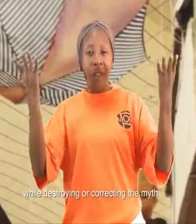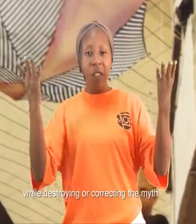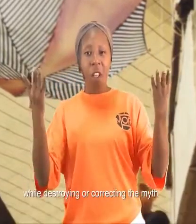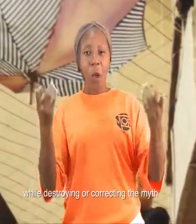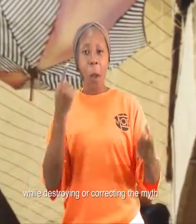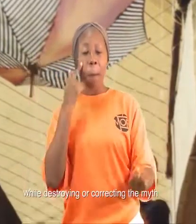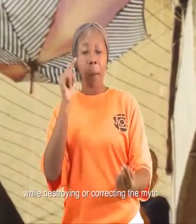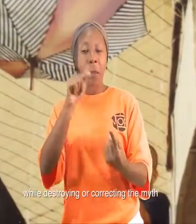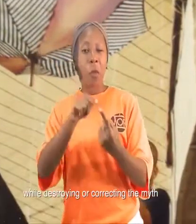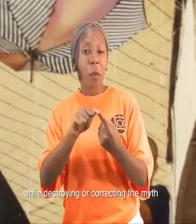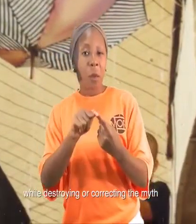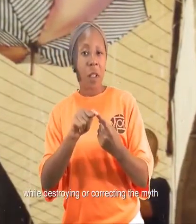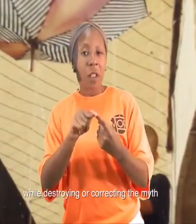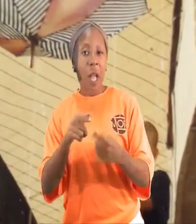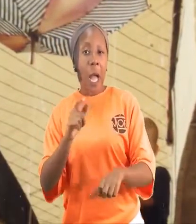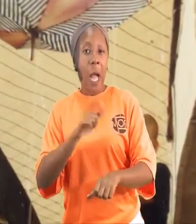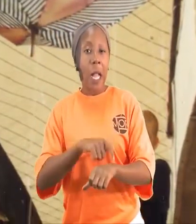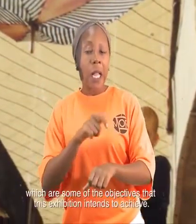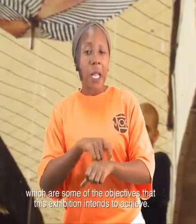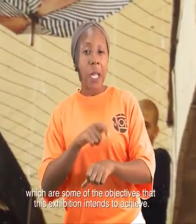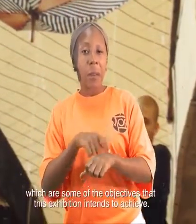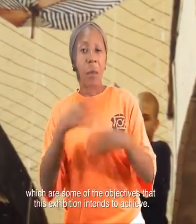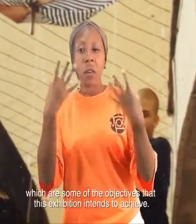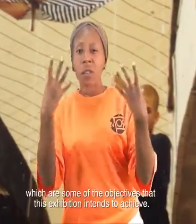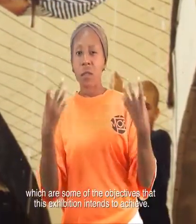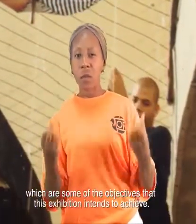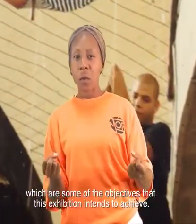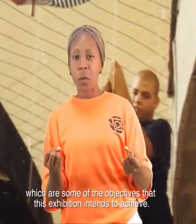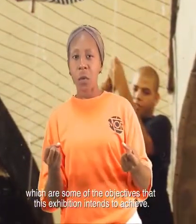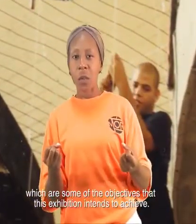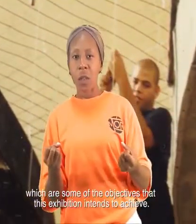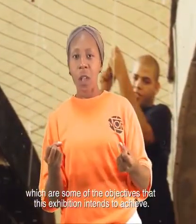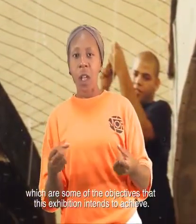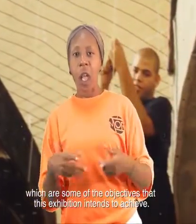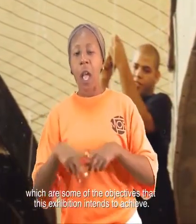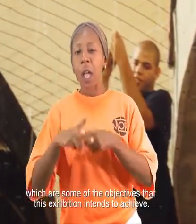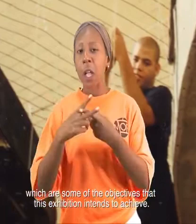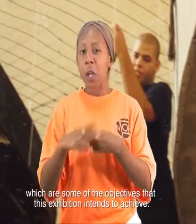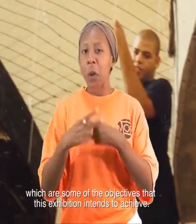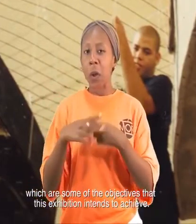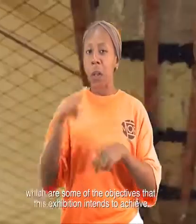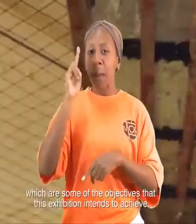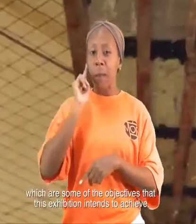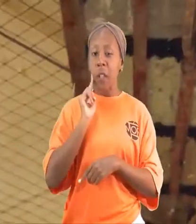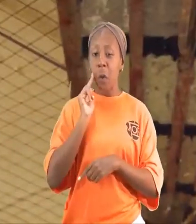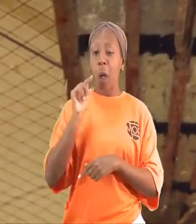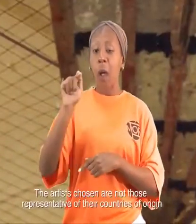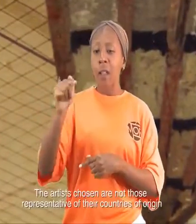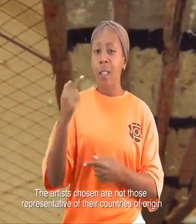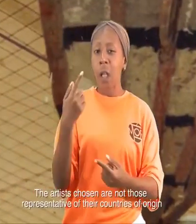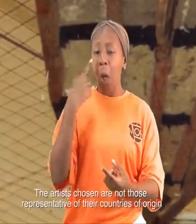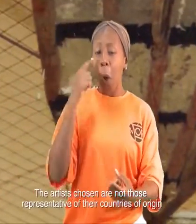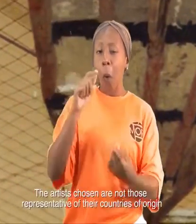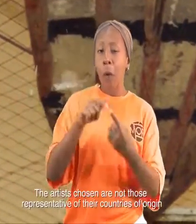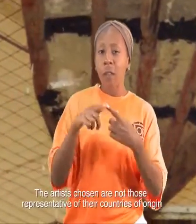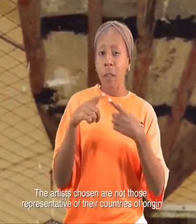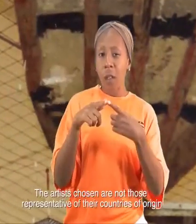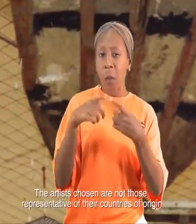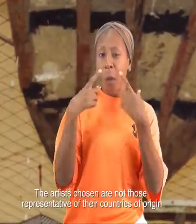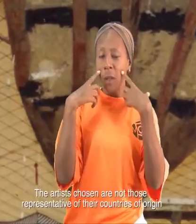se destruye o corrige el mito, que son algunos de los objetivos que esta exposición pretende. No se han elegido artistas